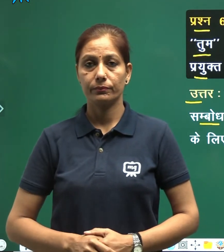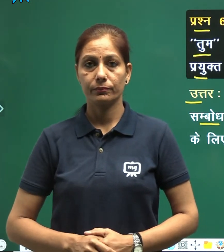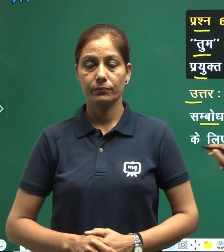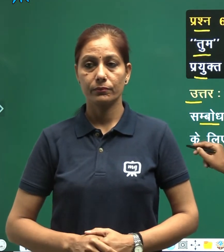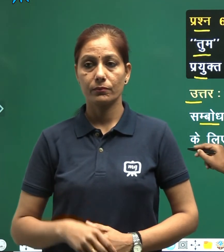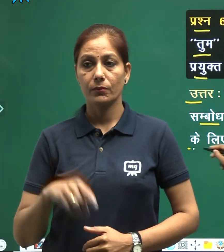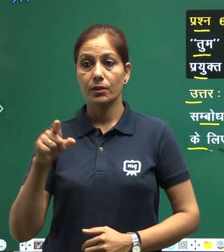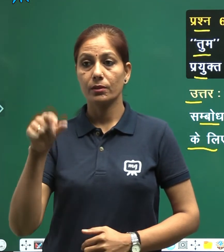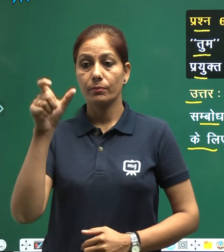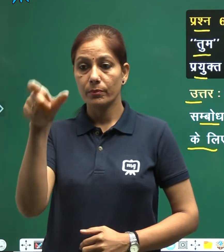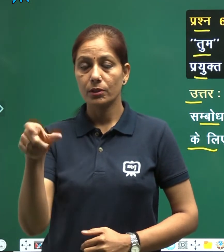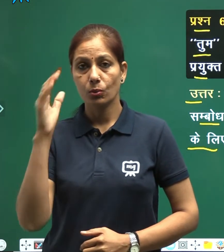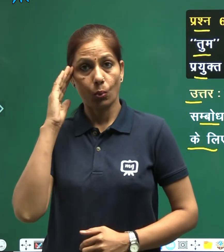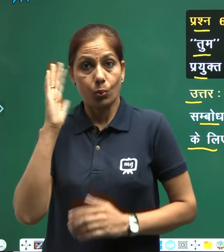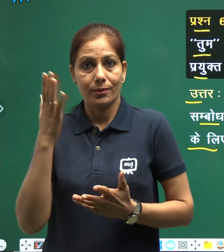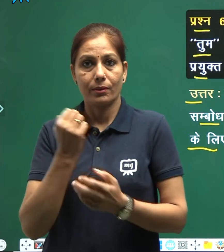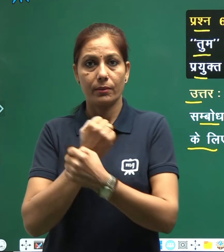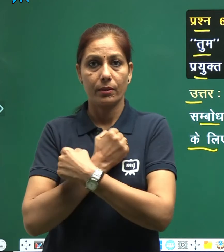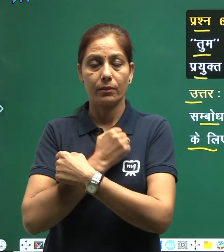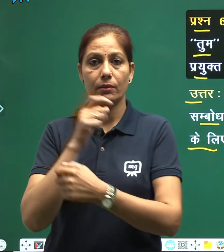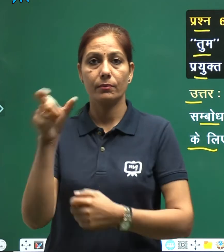अज्ञात प्रेमी के लिए